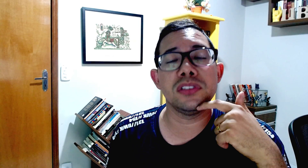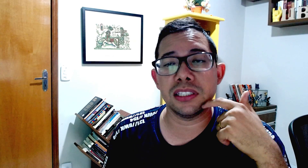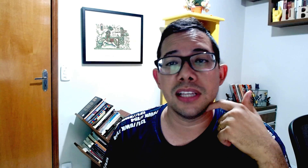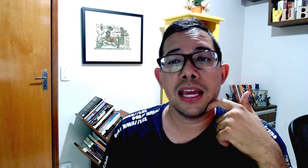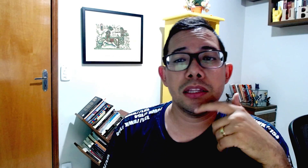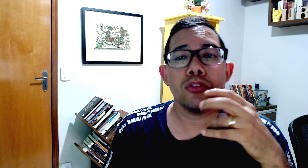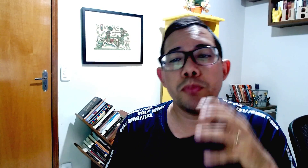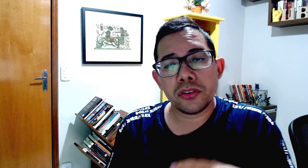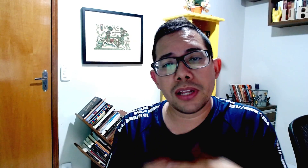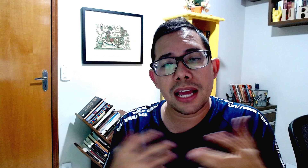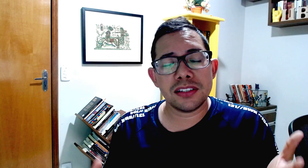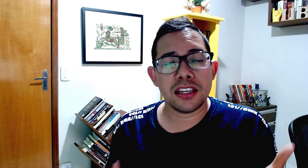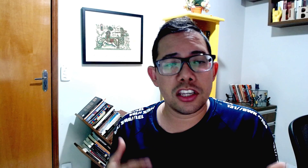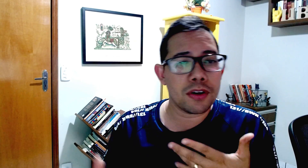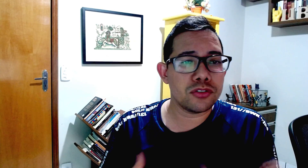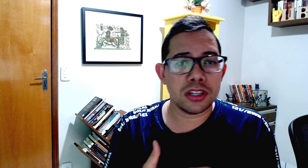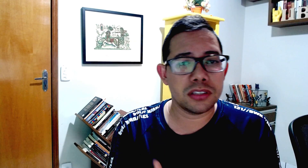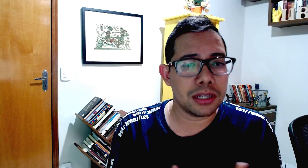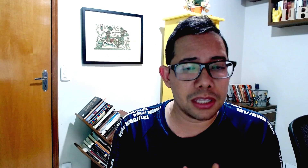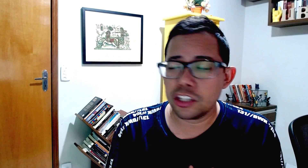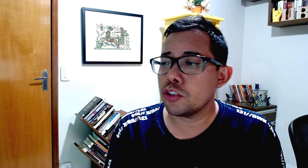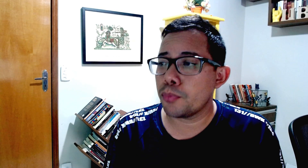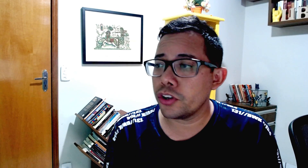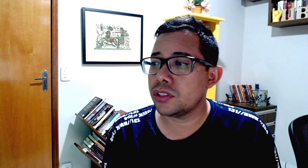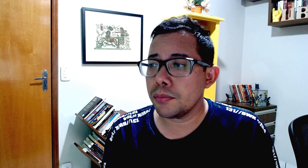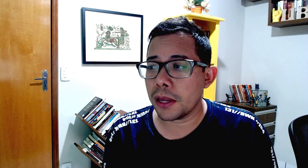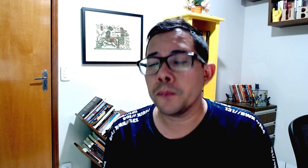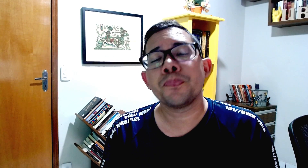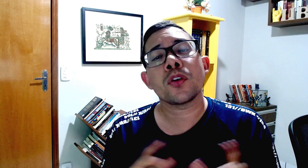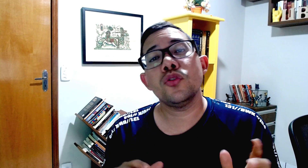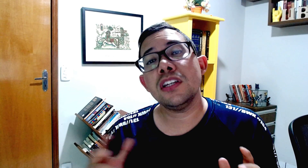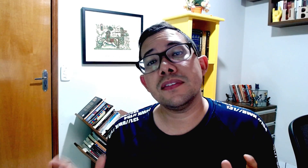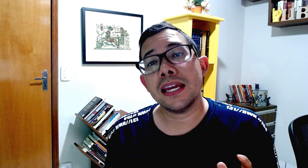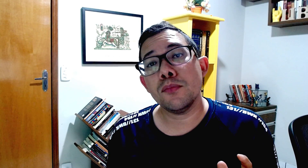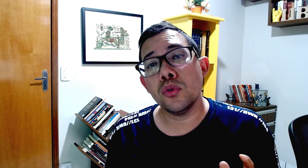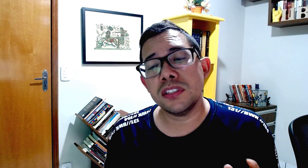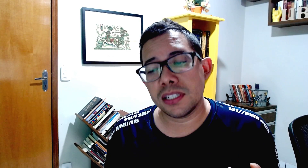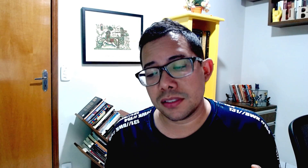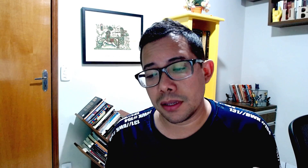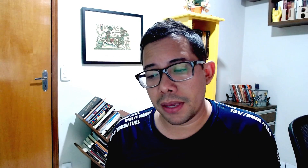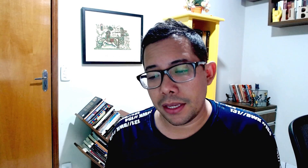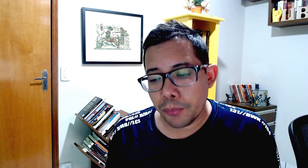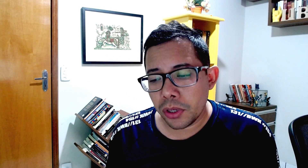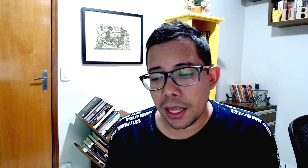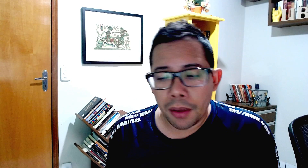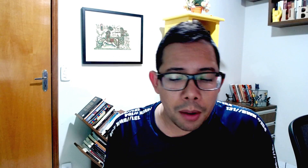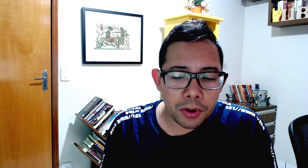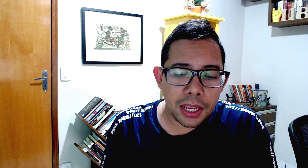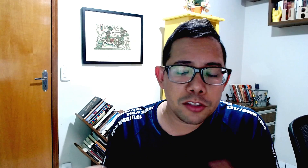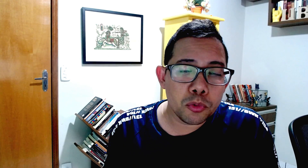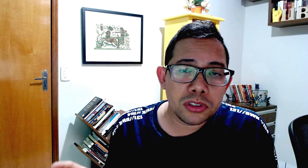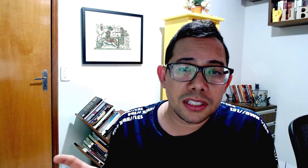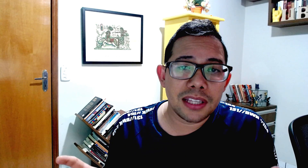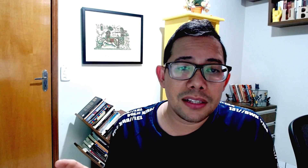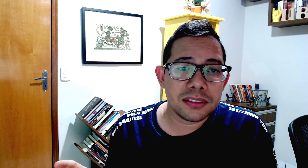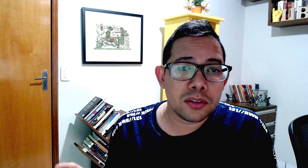músicas. Então os personagens que a gente vai utilizando aqui, a gente pode também utilizar em músicas também. Por quê? Porque as músicas, elas estão